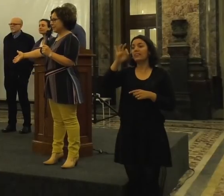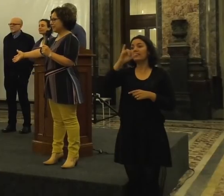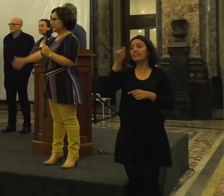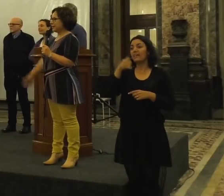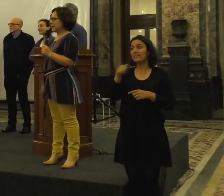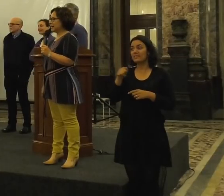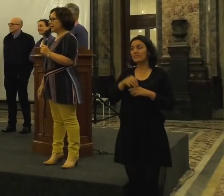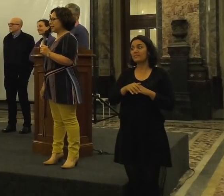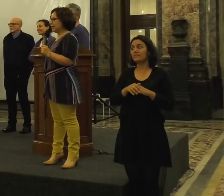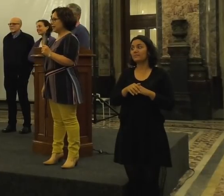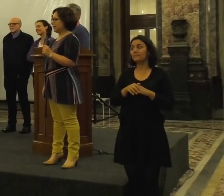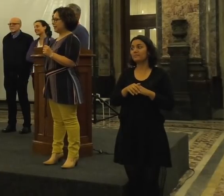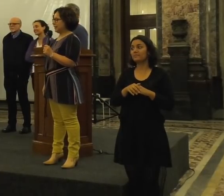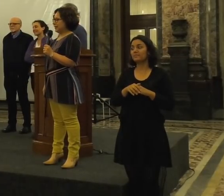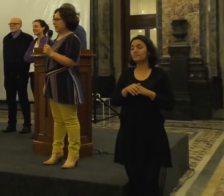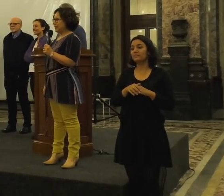tuviste